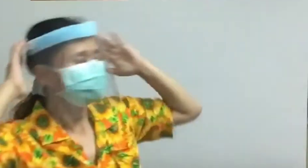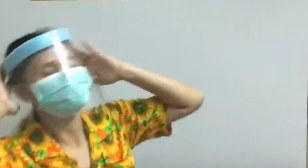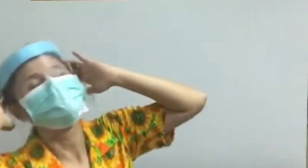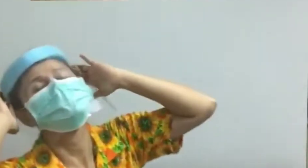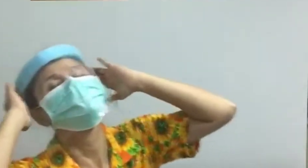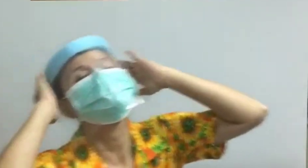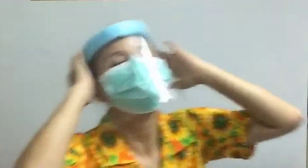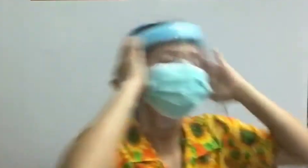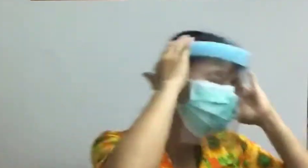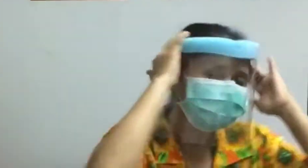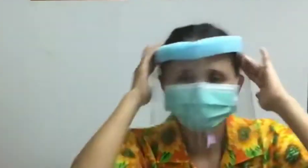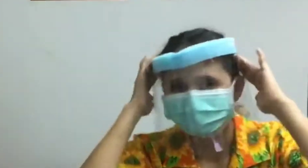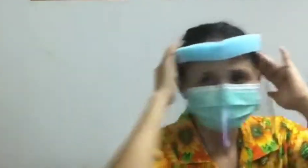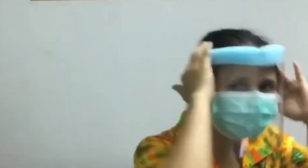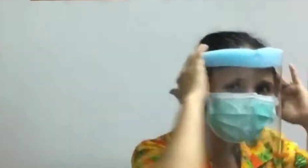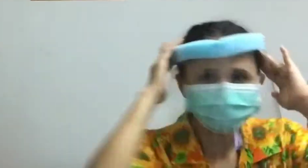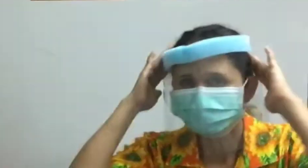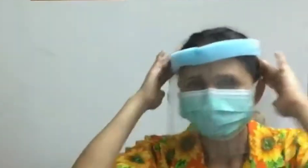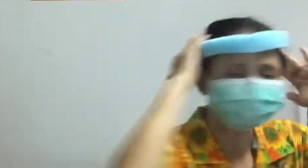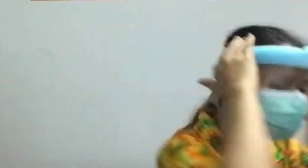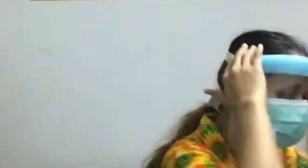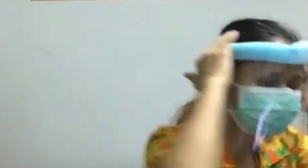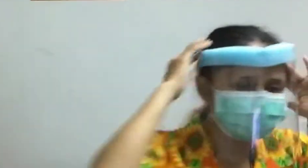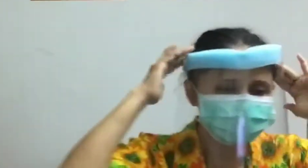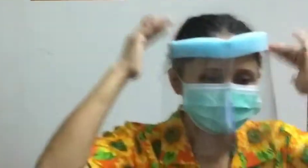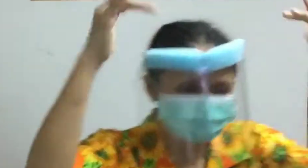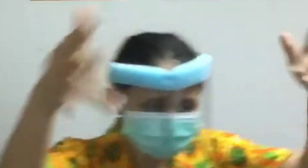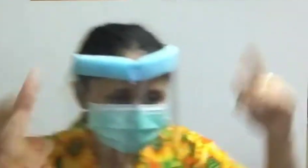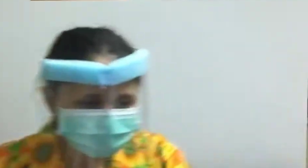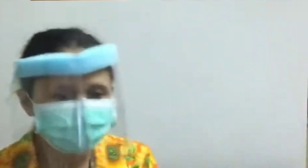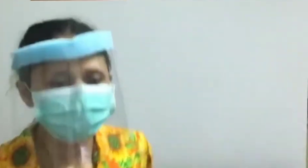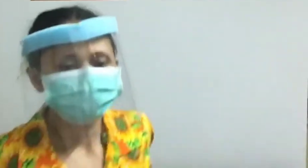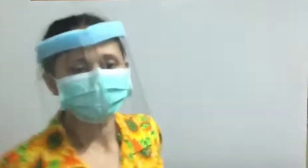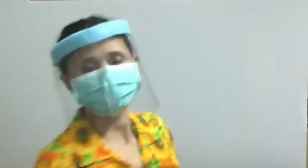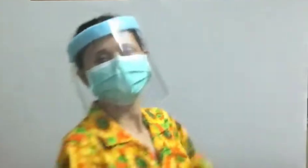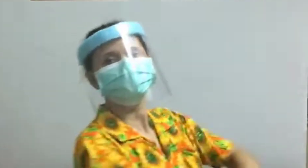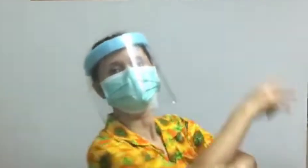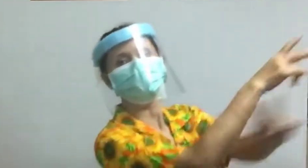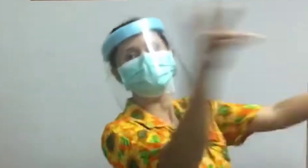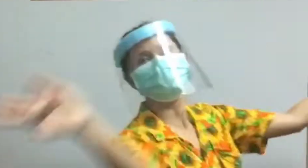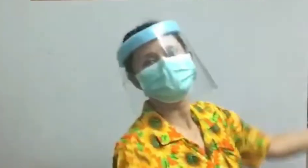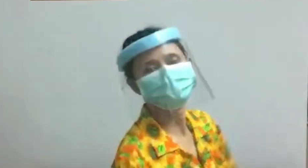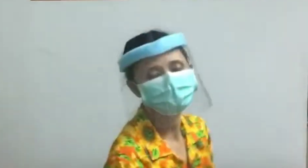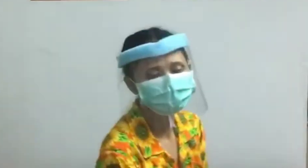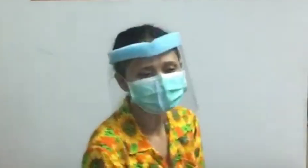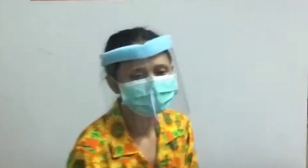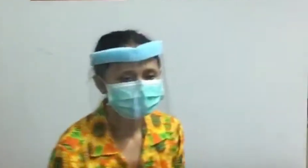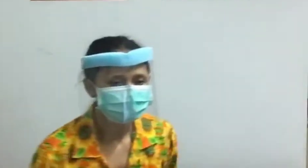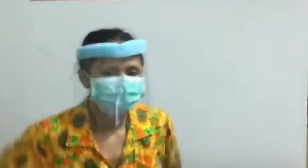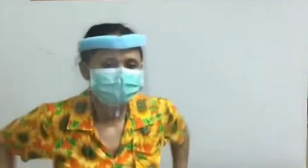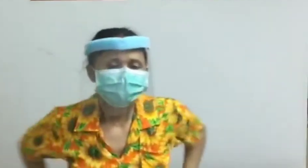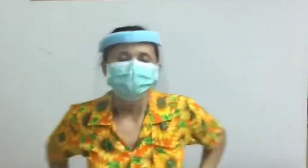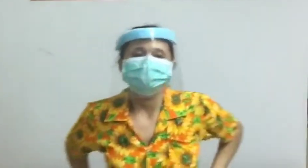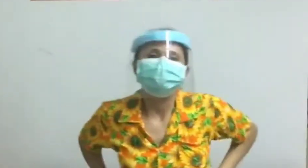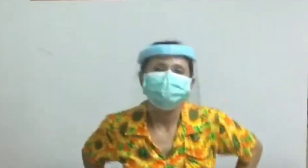ยกเลิกฉันรับสายจนปวดขมับแล้วก็ปวดขมับเค